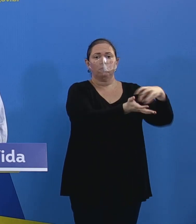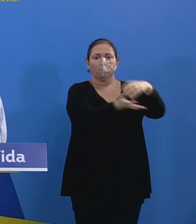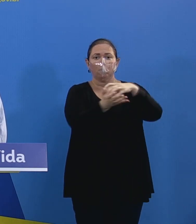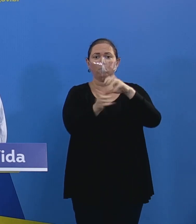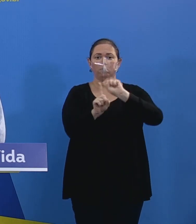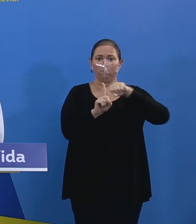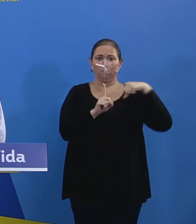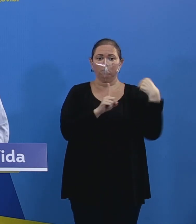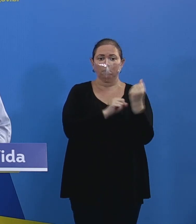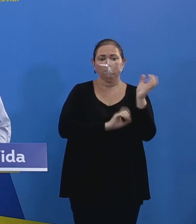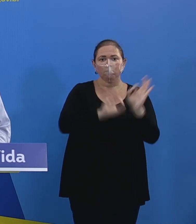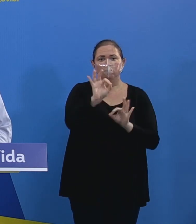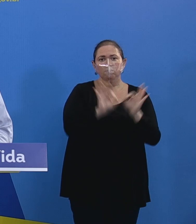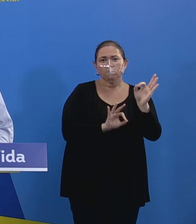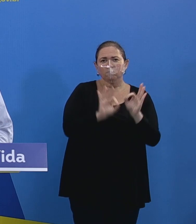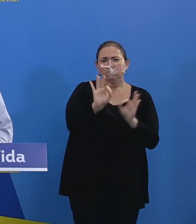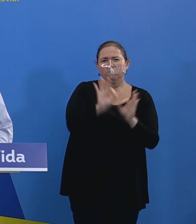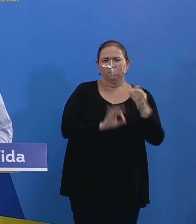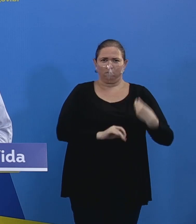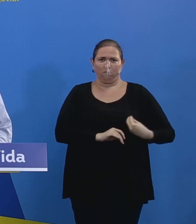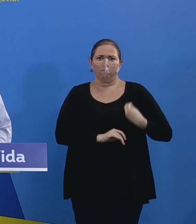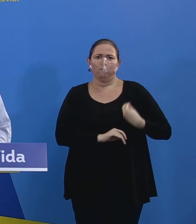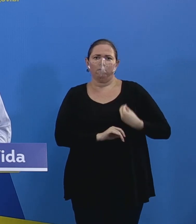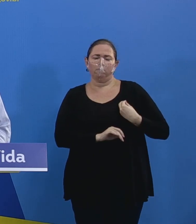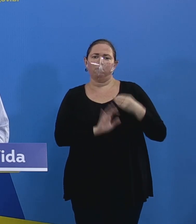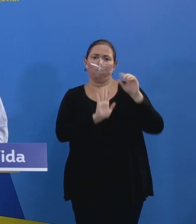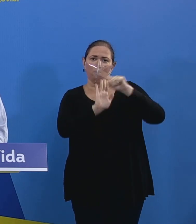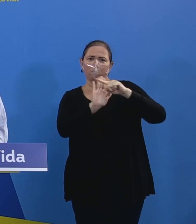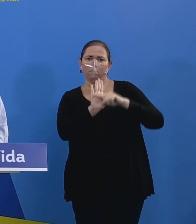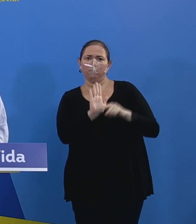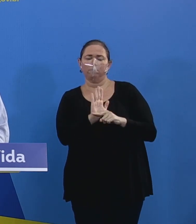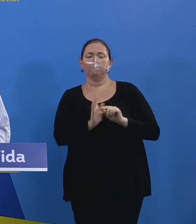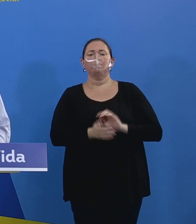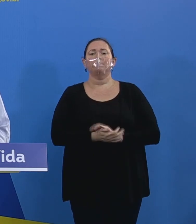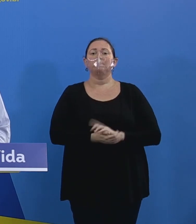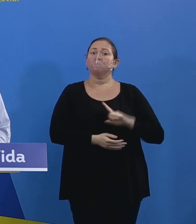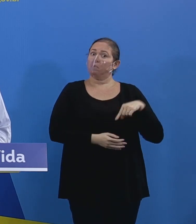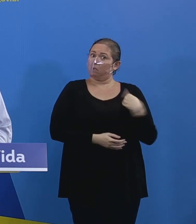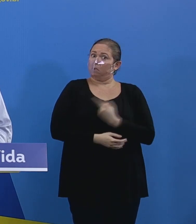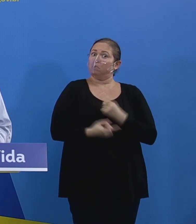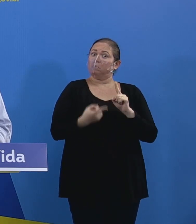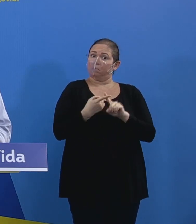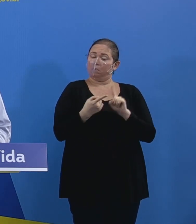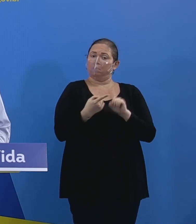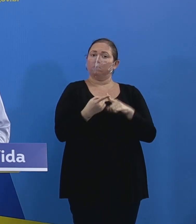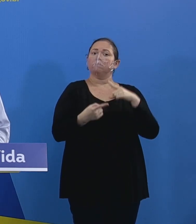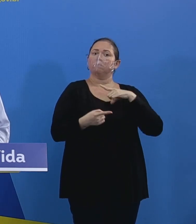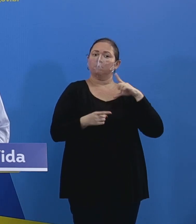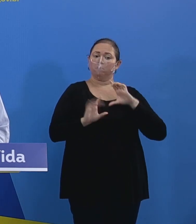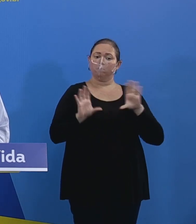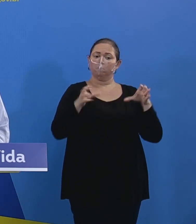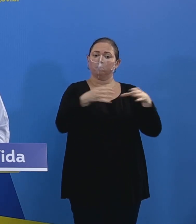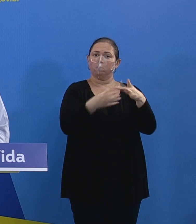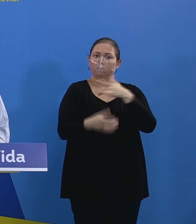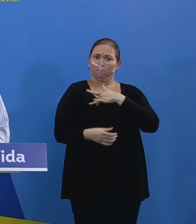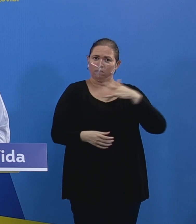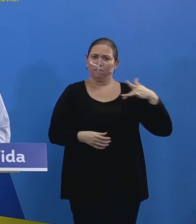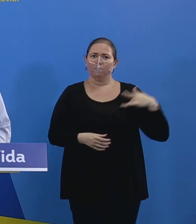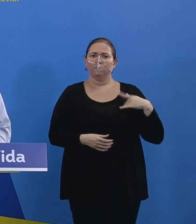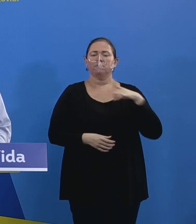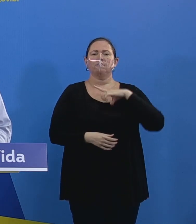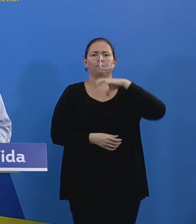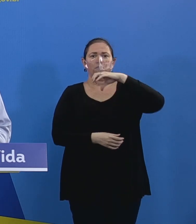a formação desse plano de convivência. Nós também chegamos a uma rede de saúde que agora já